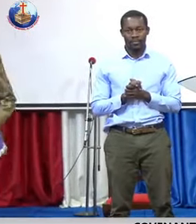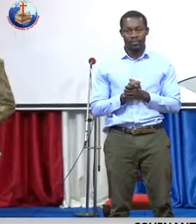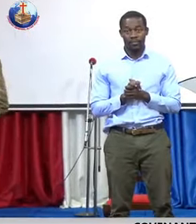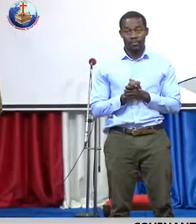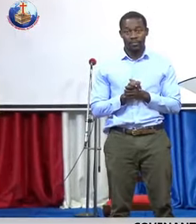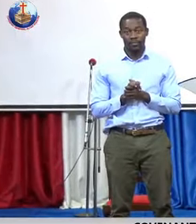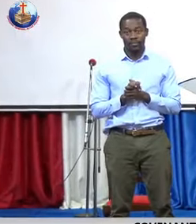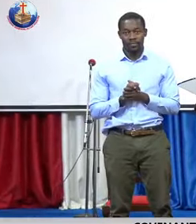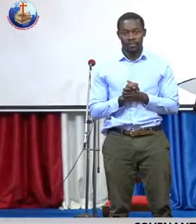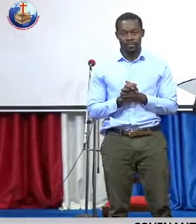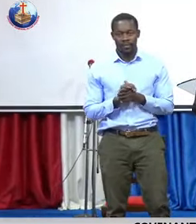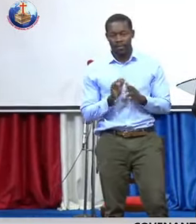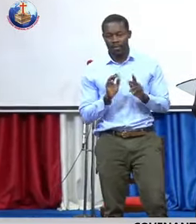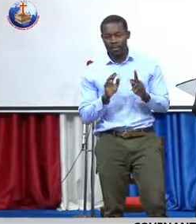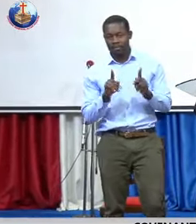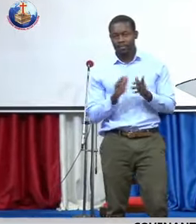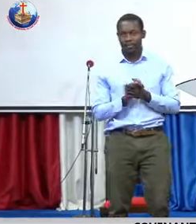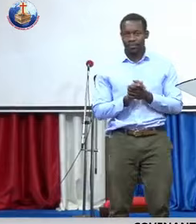hicho kifaa.